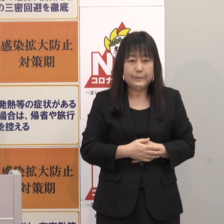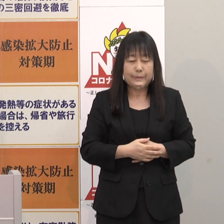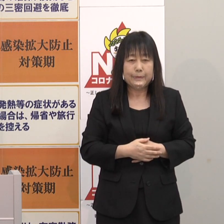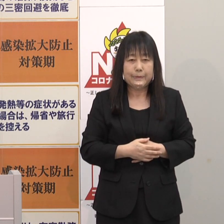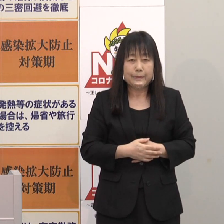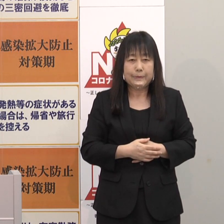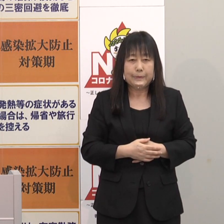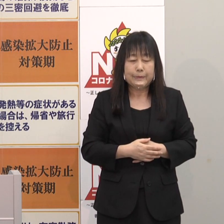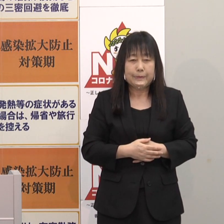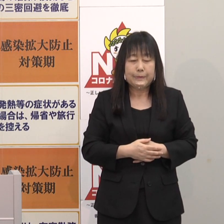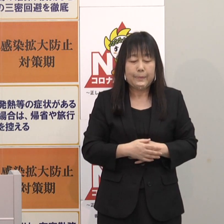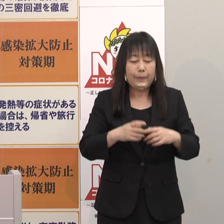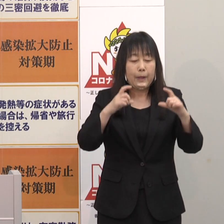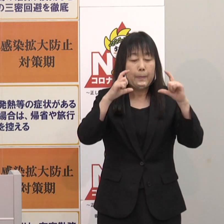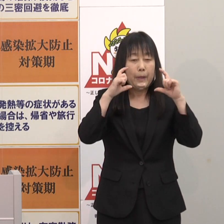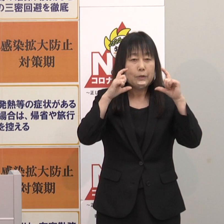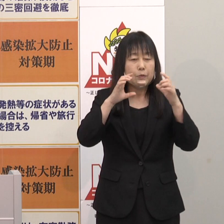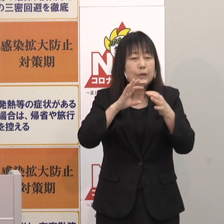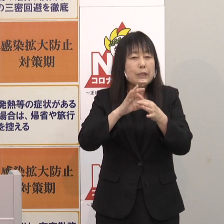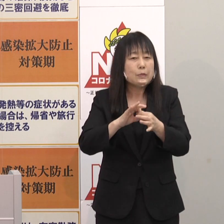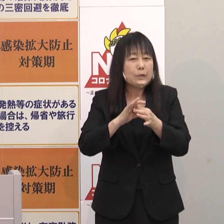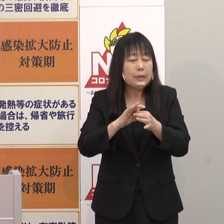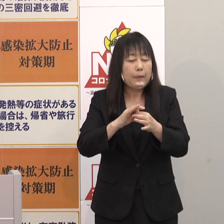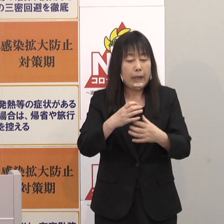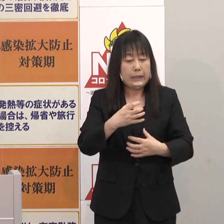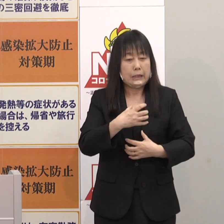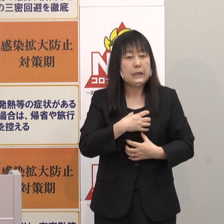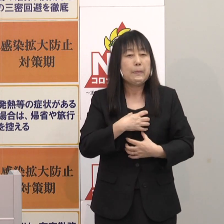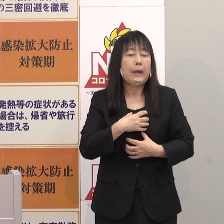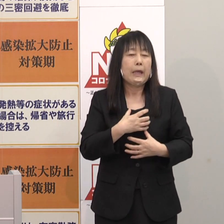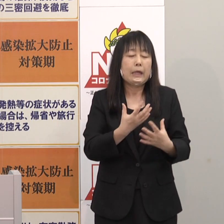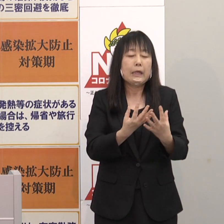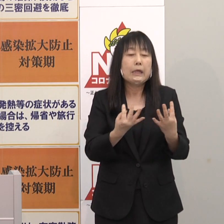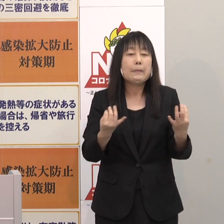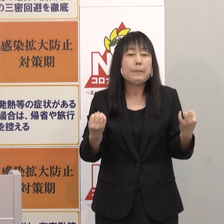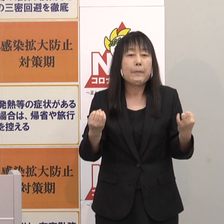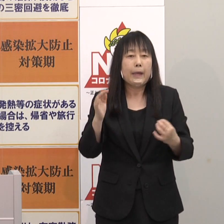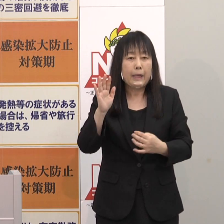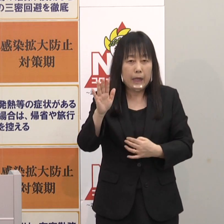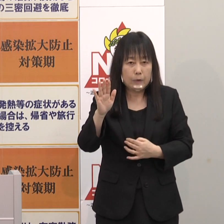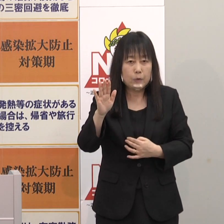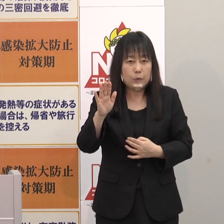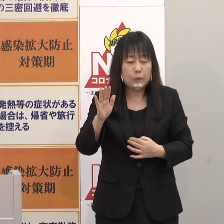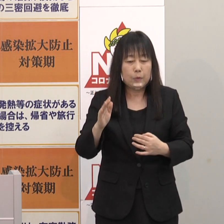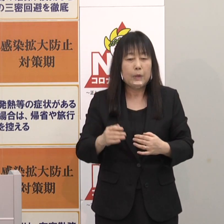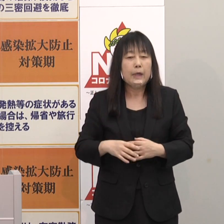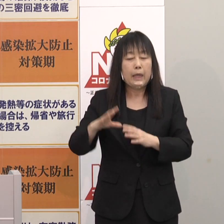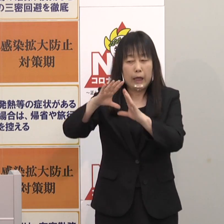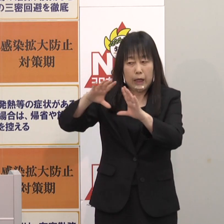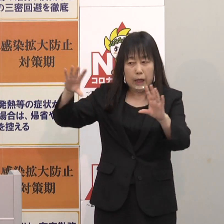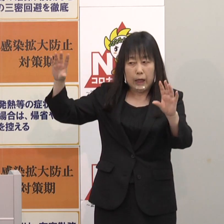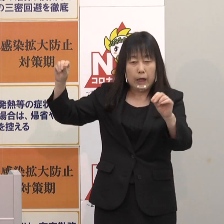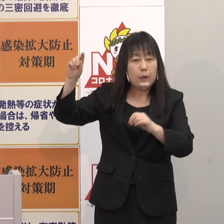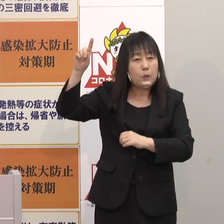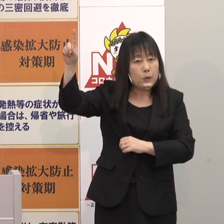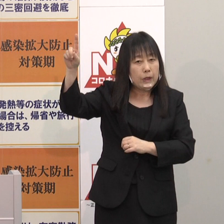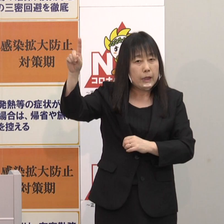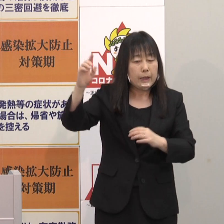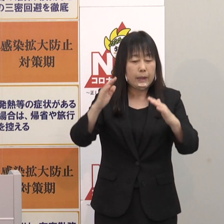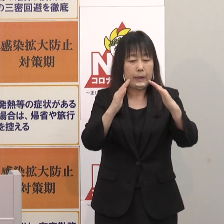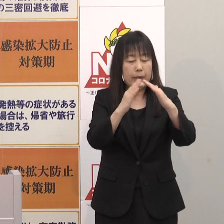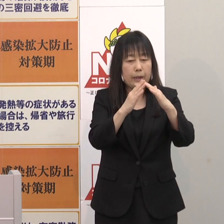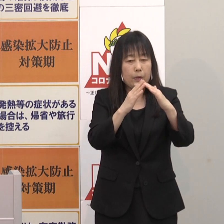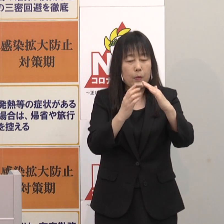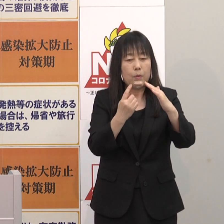るということで、国において、屋内屋外それぞれの場合いろいろと事例